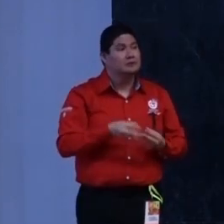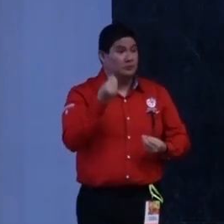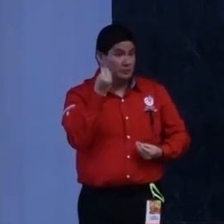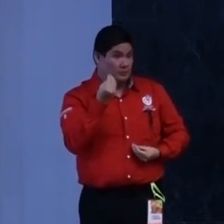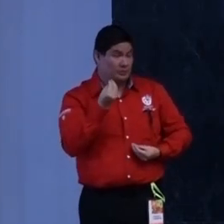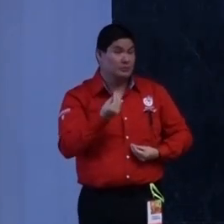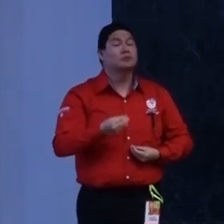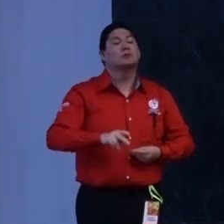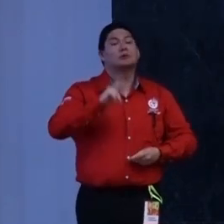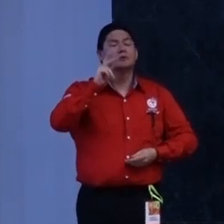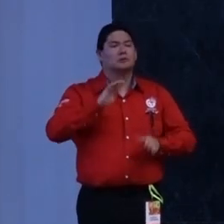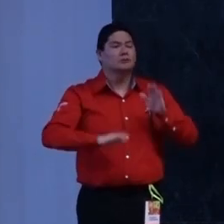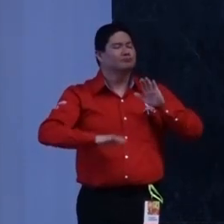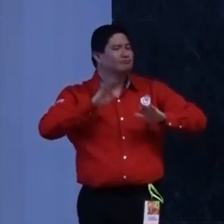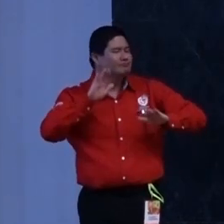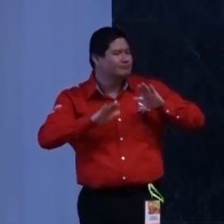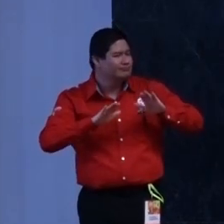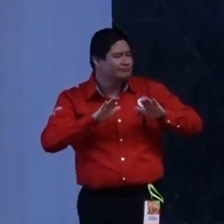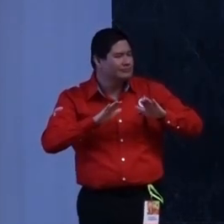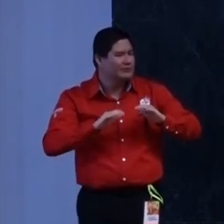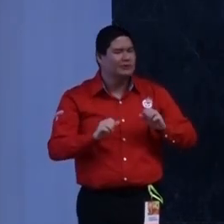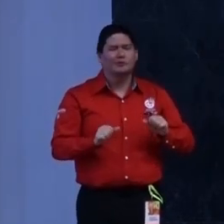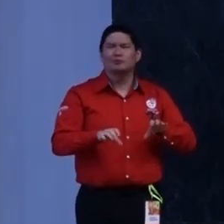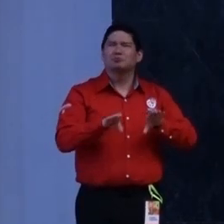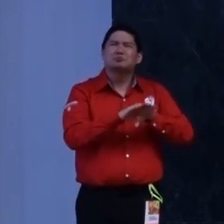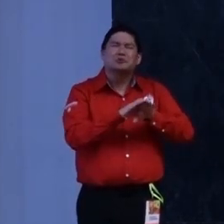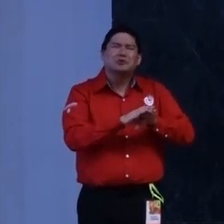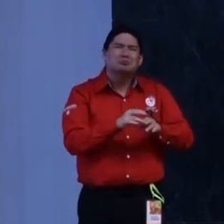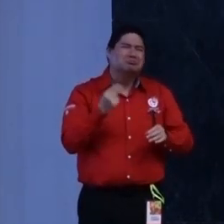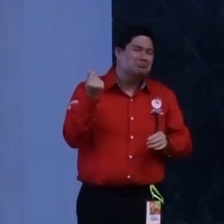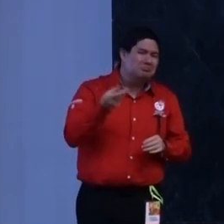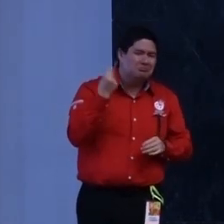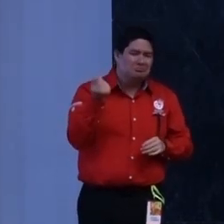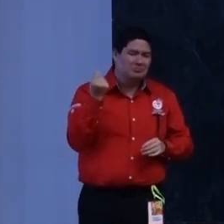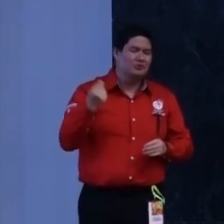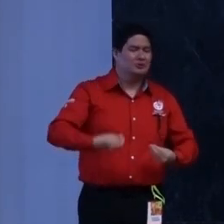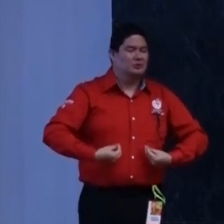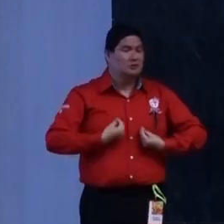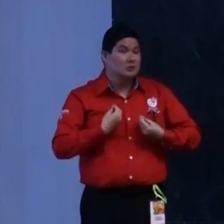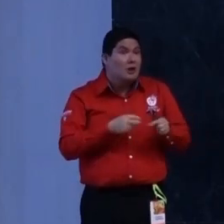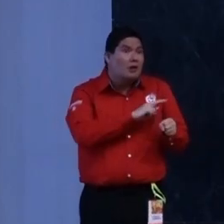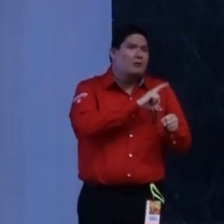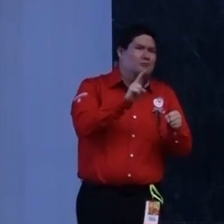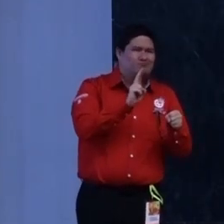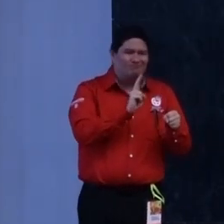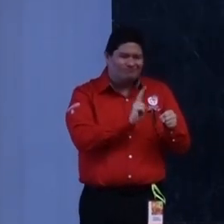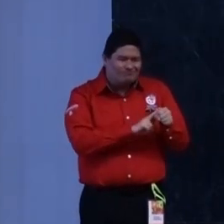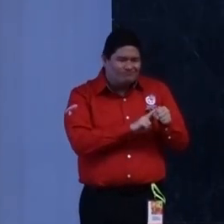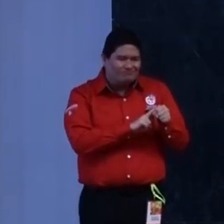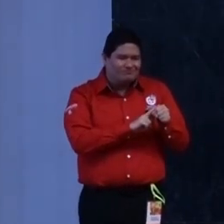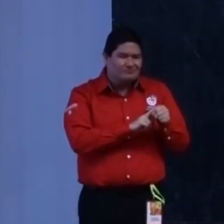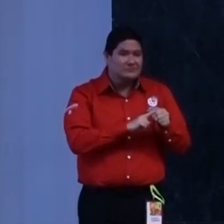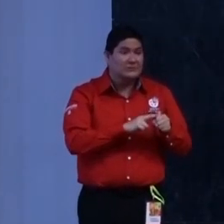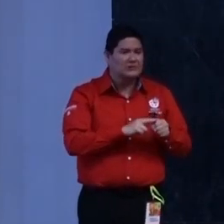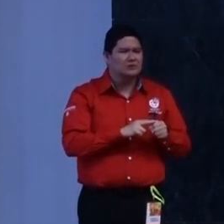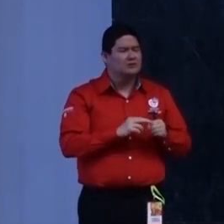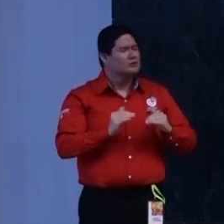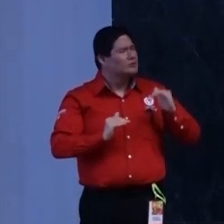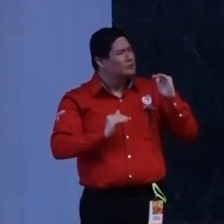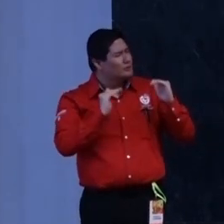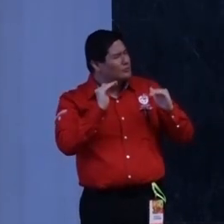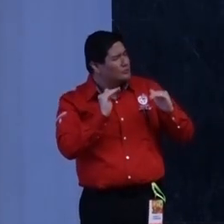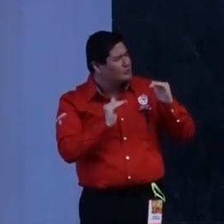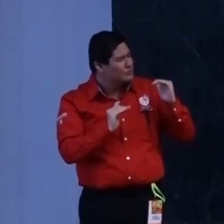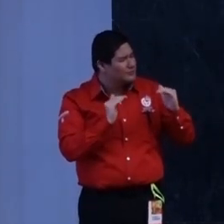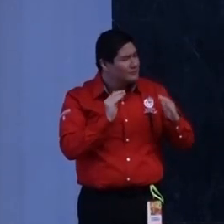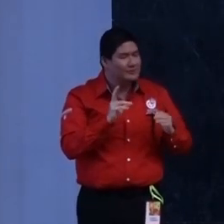muchas veces, justo por la velocidad en la que vivimos y por la normalidad que aceptamos o en que nos movemos, es